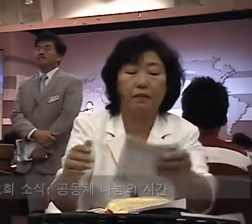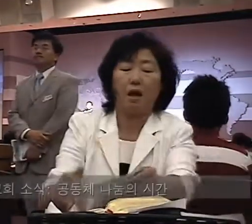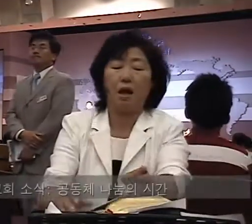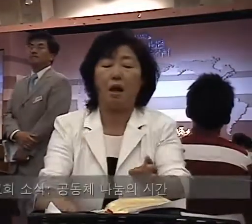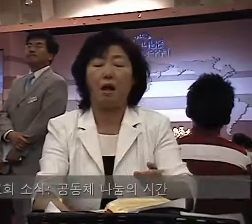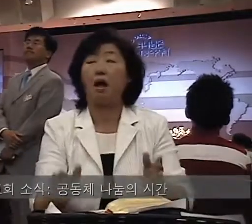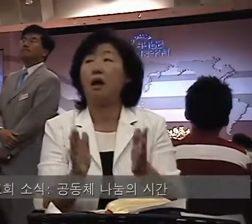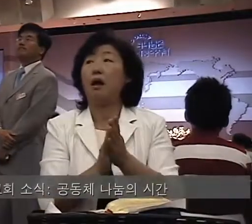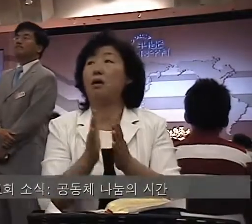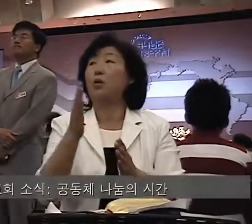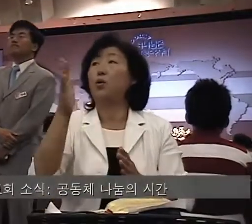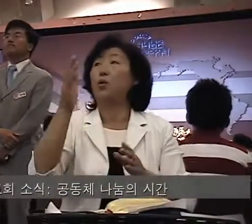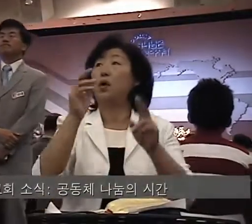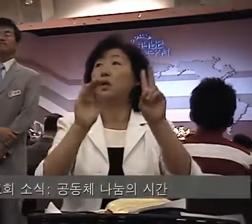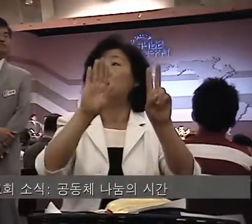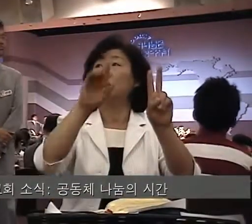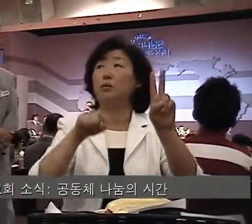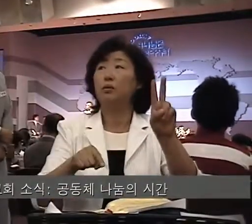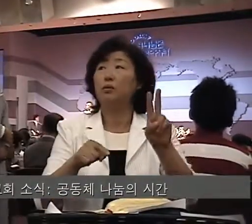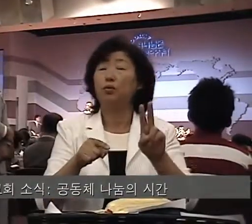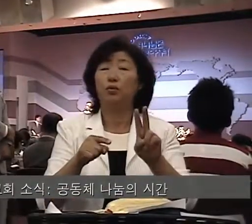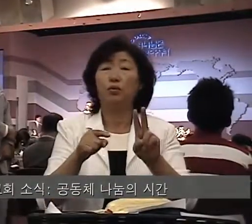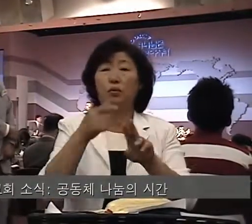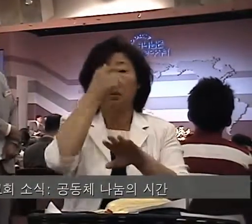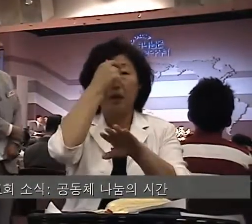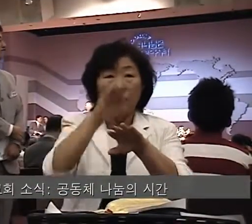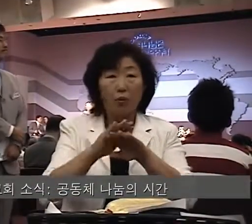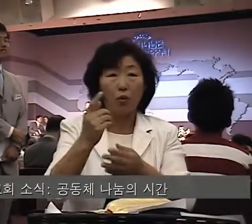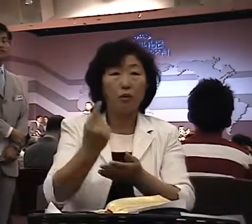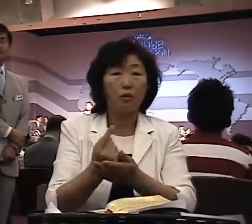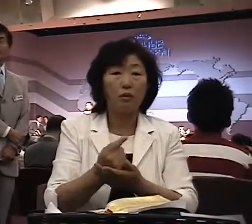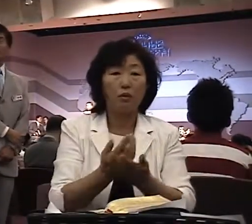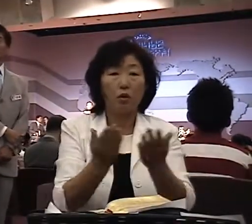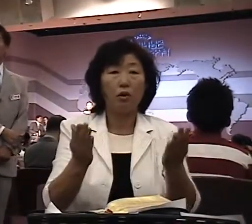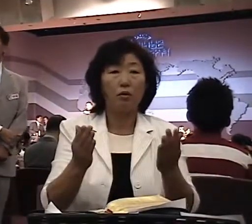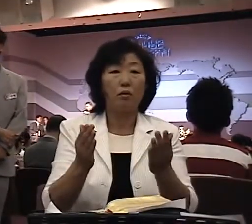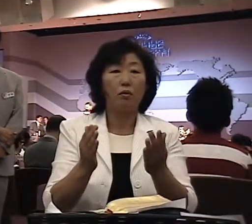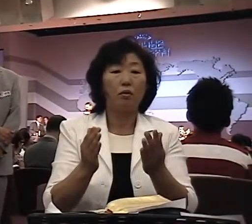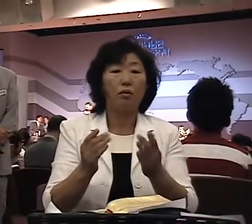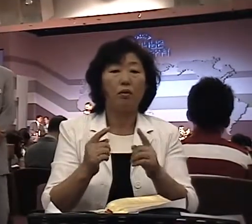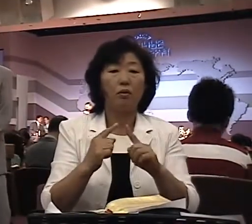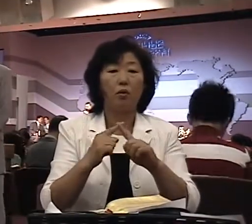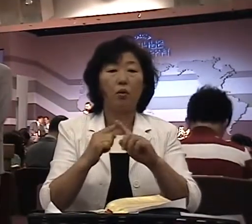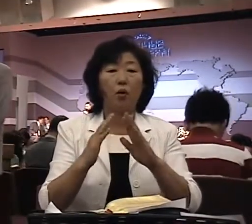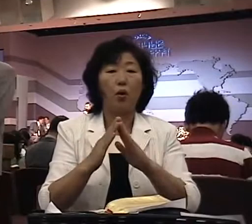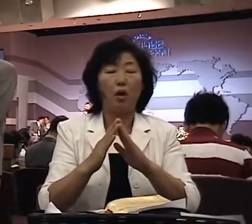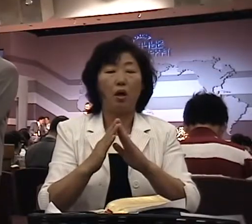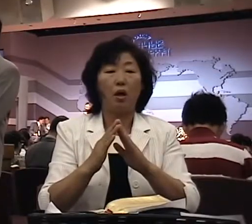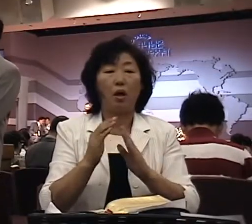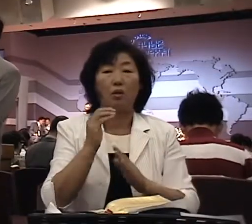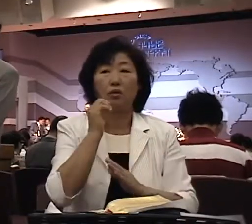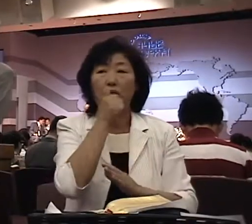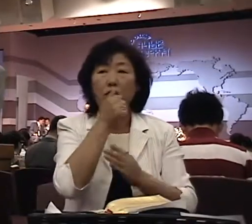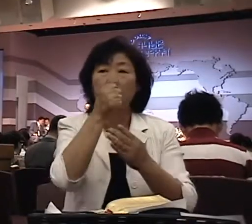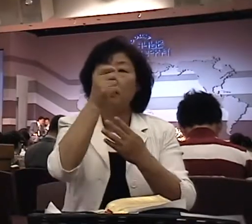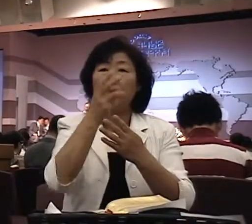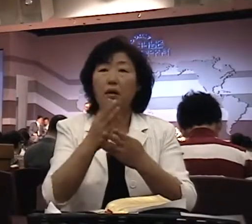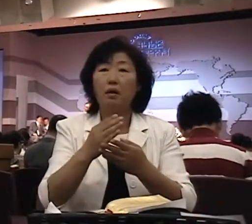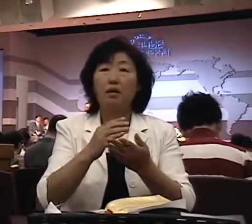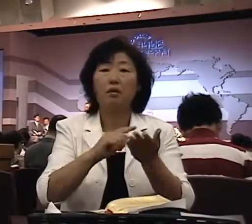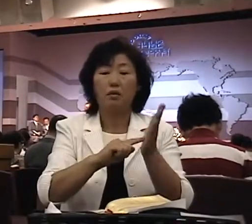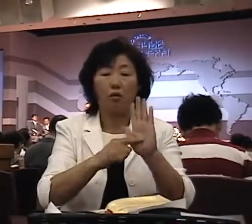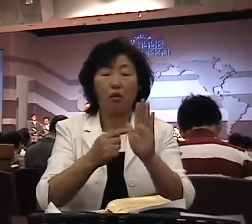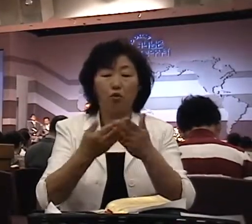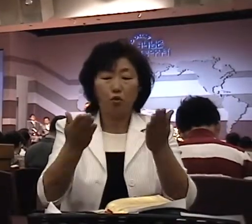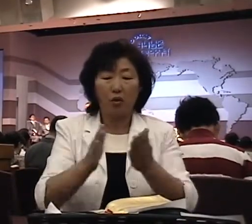할렐루야. 2부 예배 나오신 여러분, 주님의 이름으로 환영합니다. 교회 소식까지 알려드리겠습니다. 1번 보시면